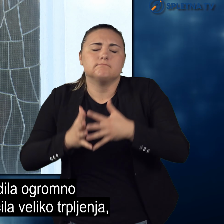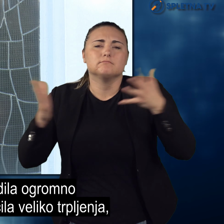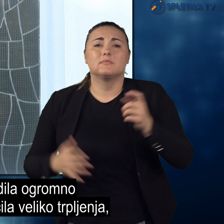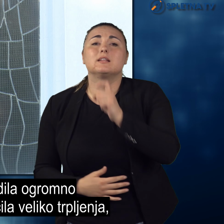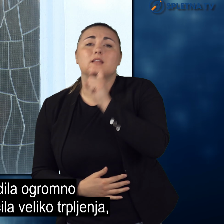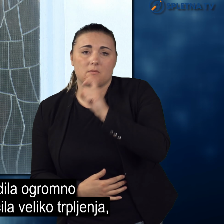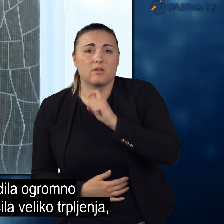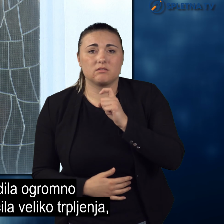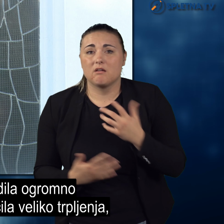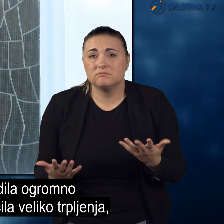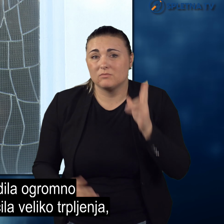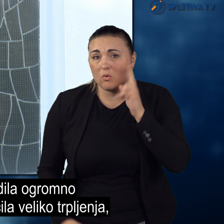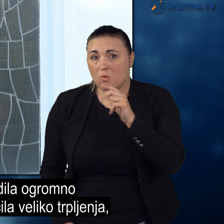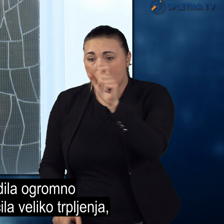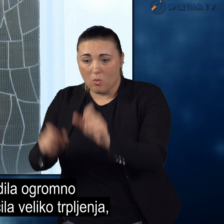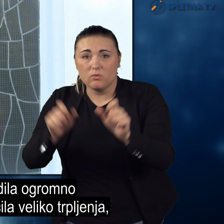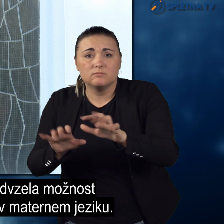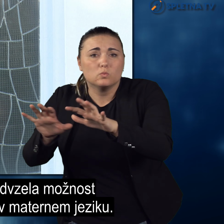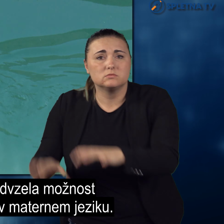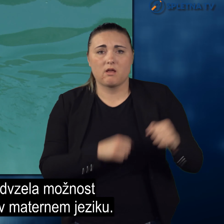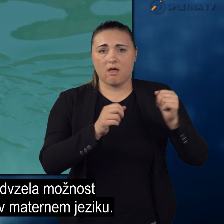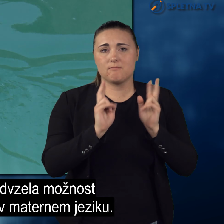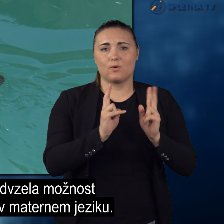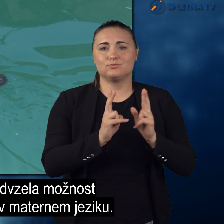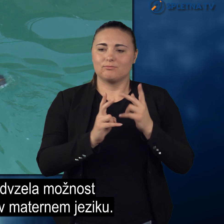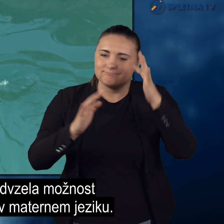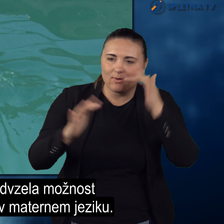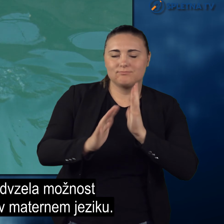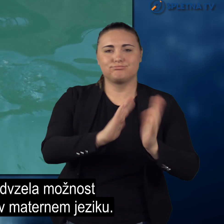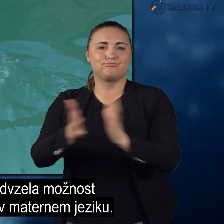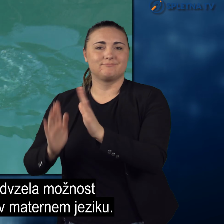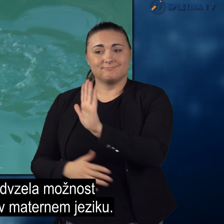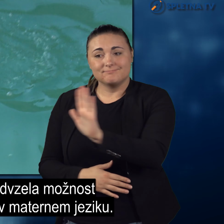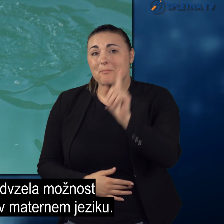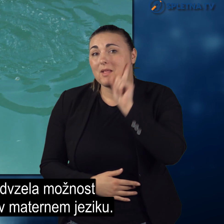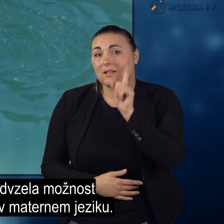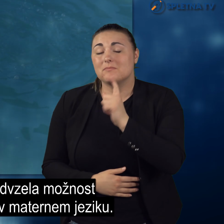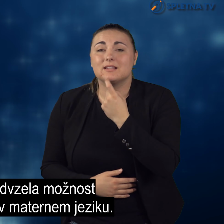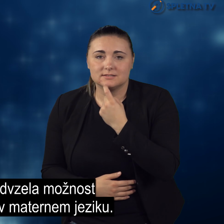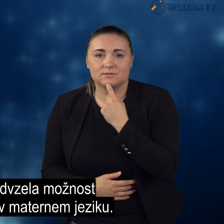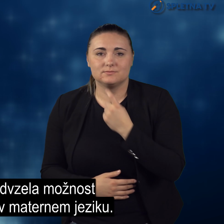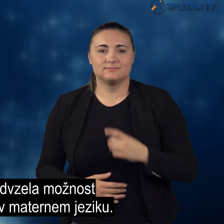povzročila veliko trpljenja, saj je gluhim odvzela možnost sporazumevanja v maternem jeziku.